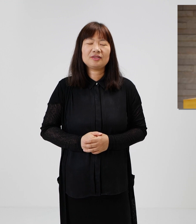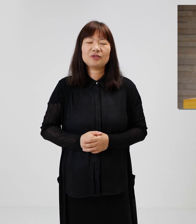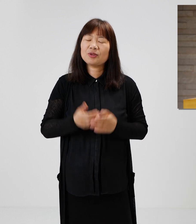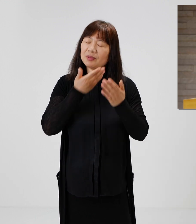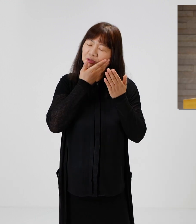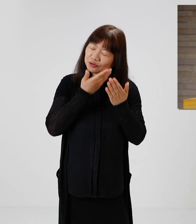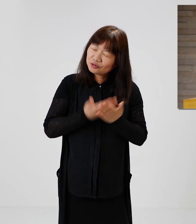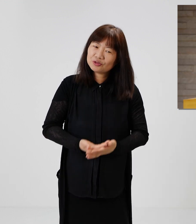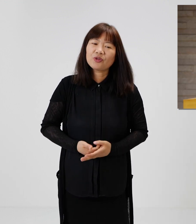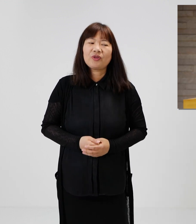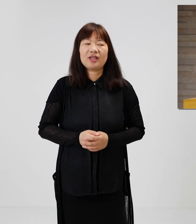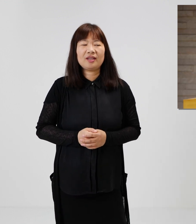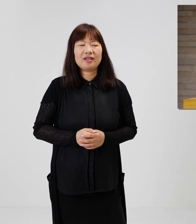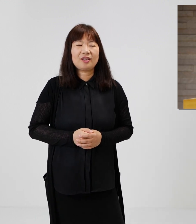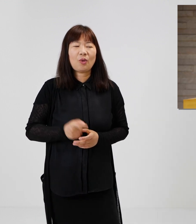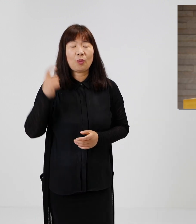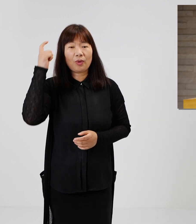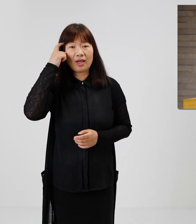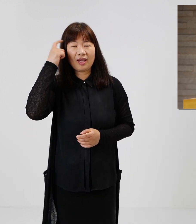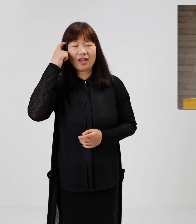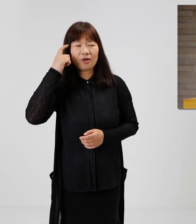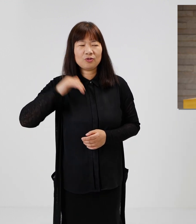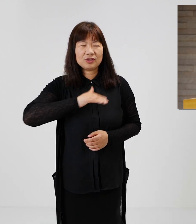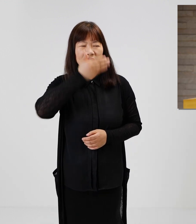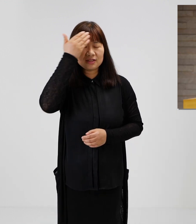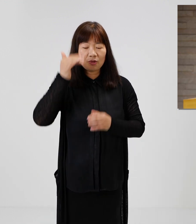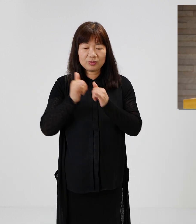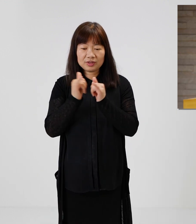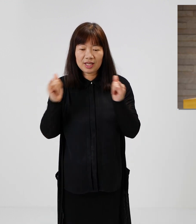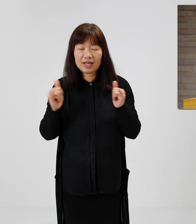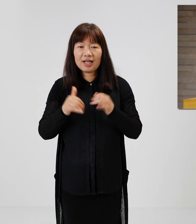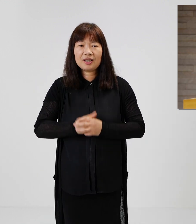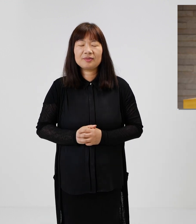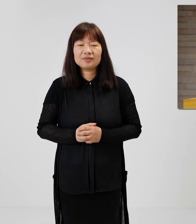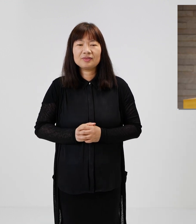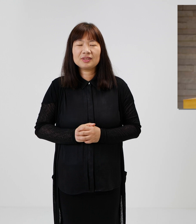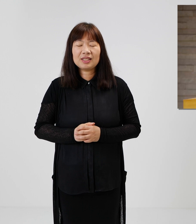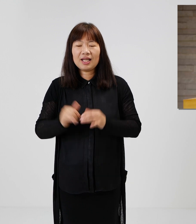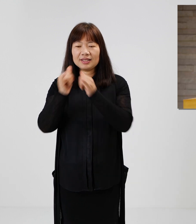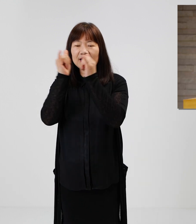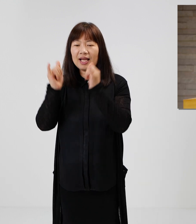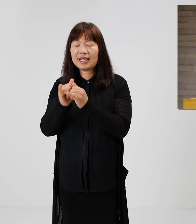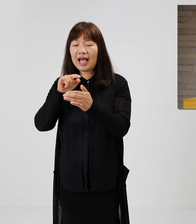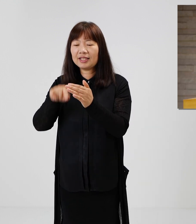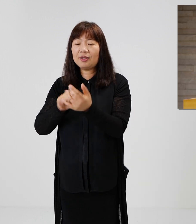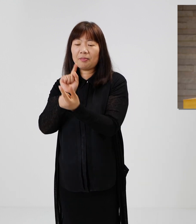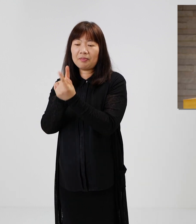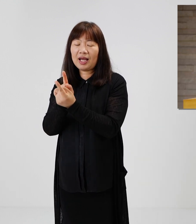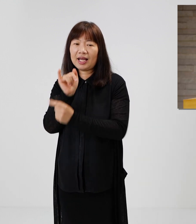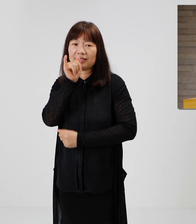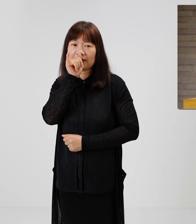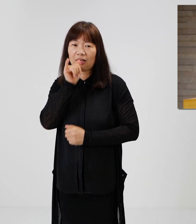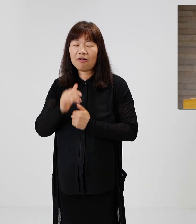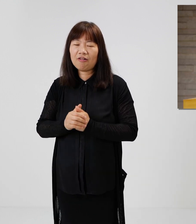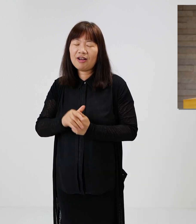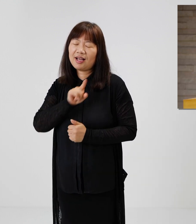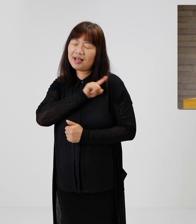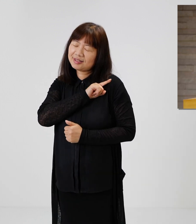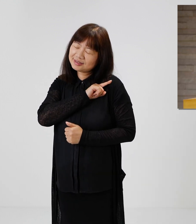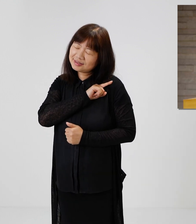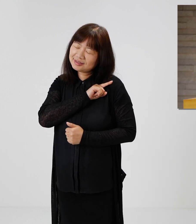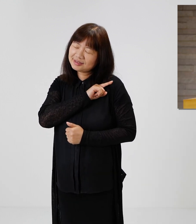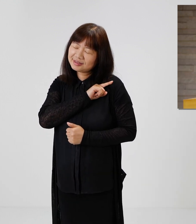굉장히 중요합니다. 왜냐하면 이것은 우리 청년들이 지금 현실적으로 맞닥뜨리는